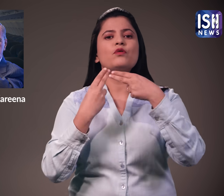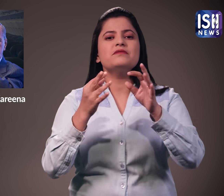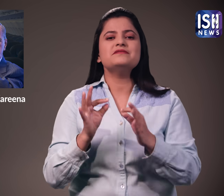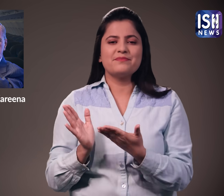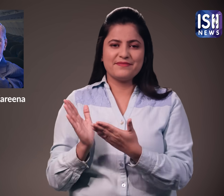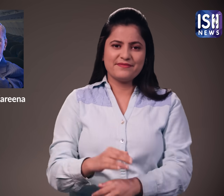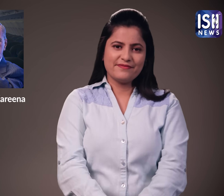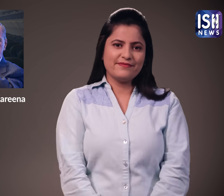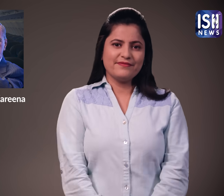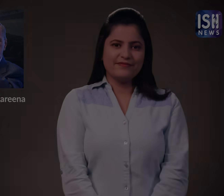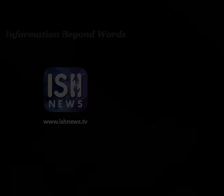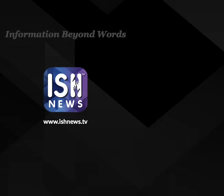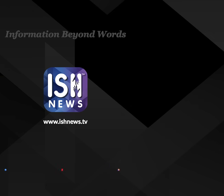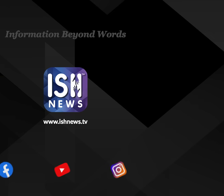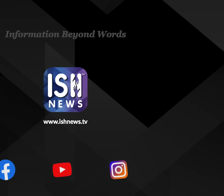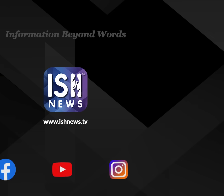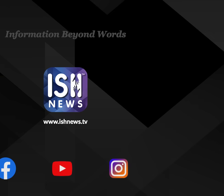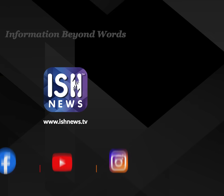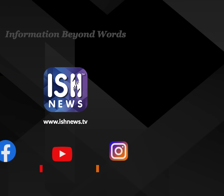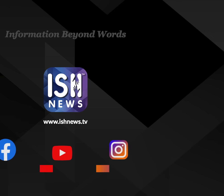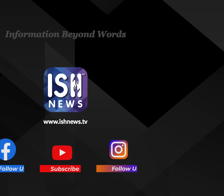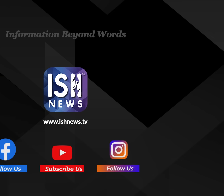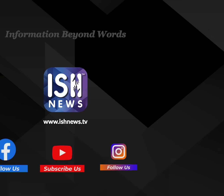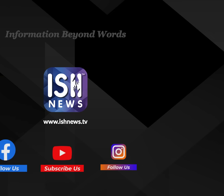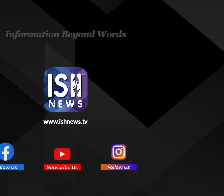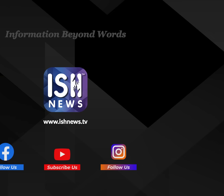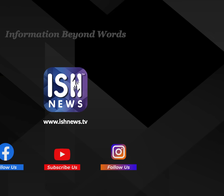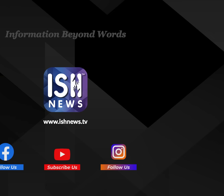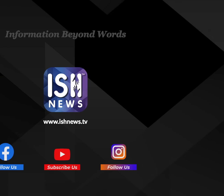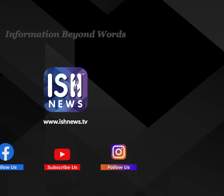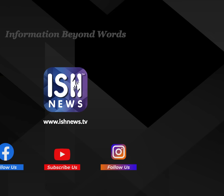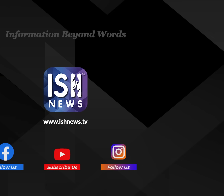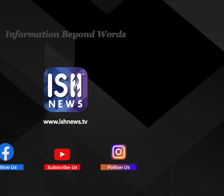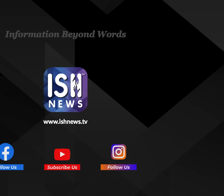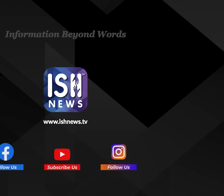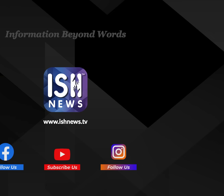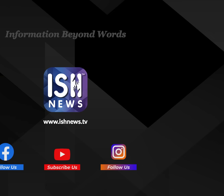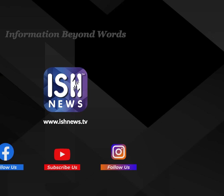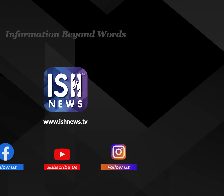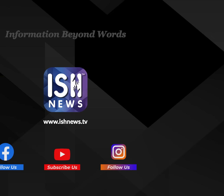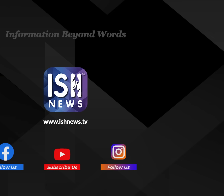और कहानी थी ये जिसरी Nat yönएा जैसा रो ये जदरो़े इसे दो चाहे इसेrain और पहरे